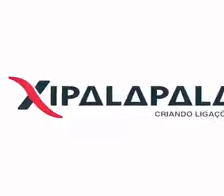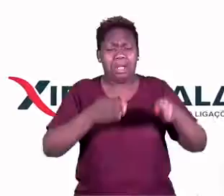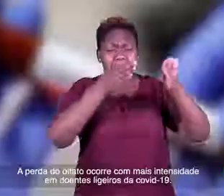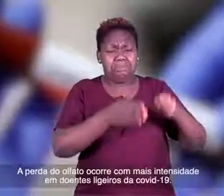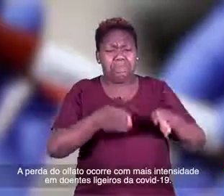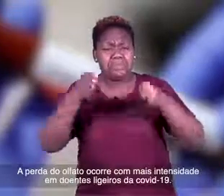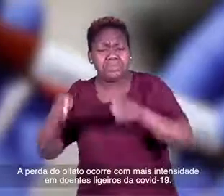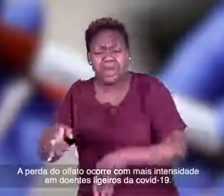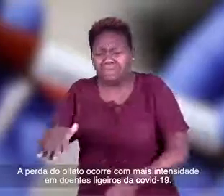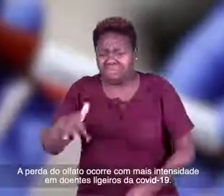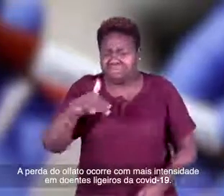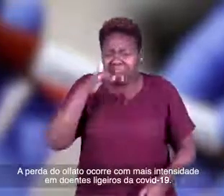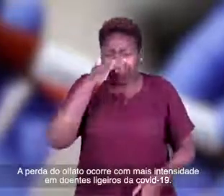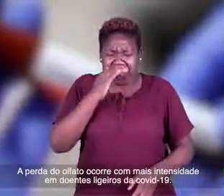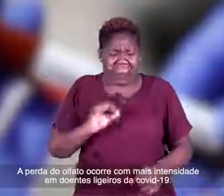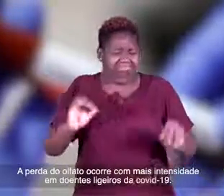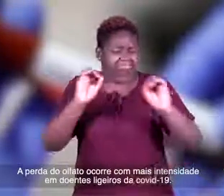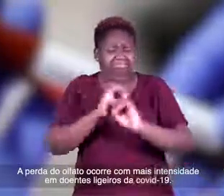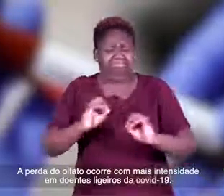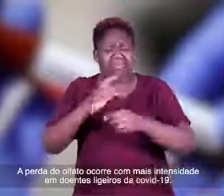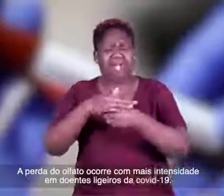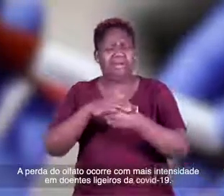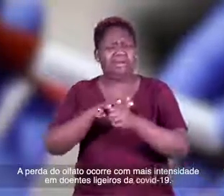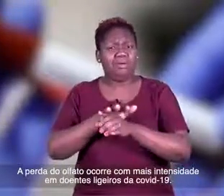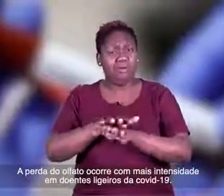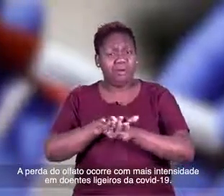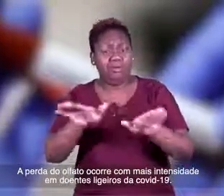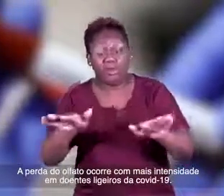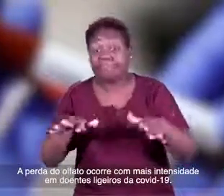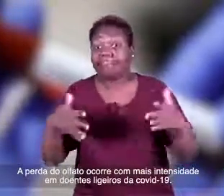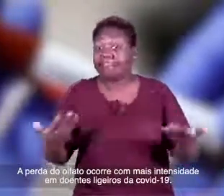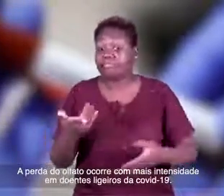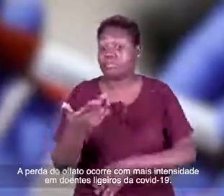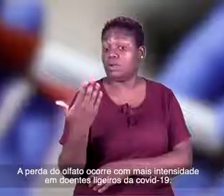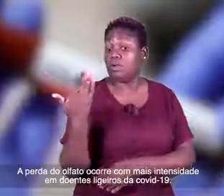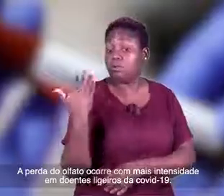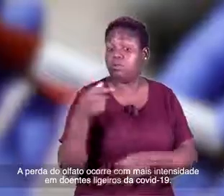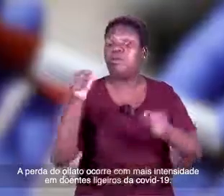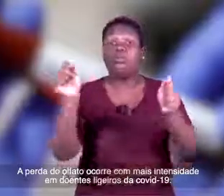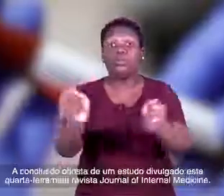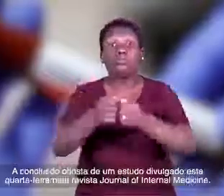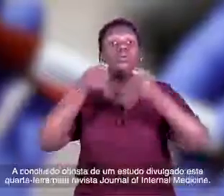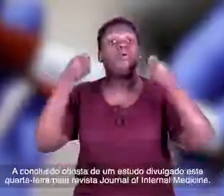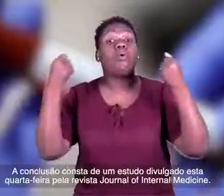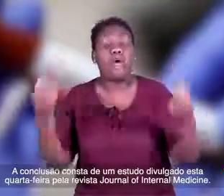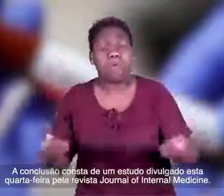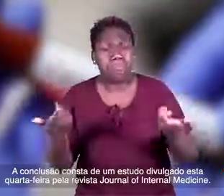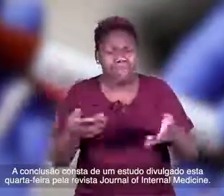a perna do ao fato ocorre com mais intensidade em doentes ligeiros da Ecovias 19 à conclusão